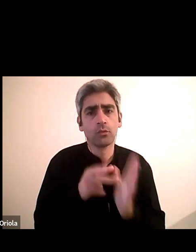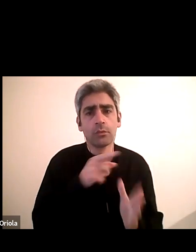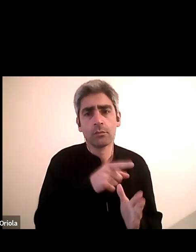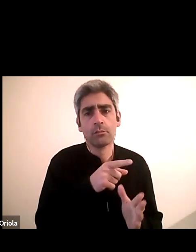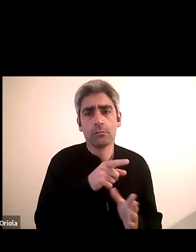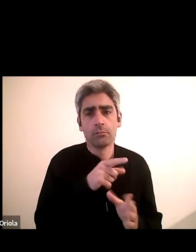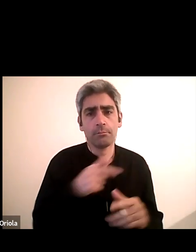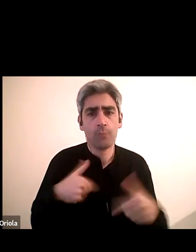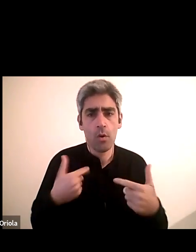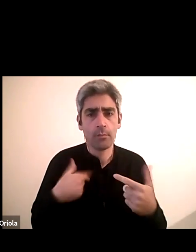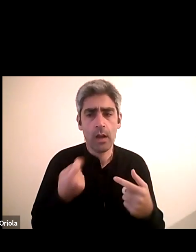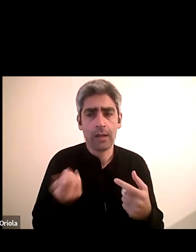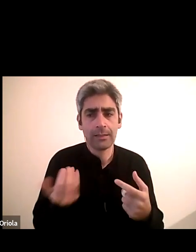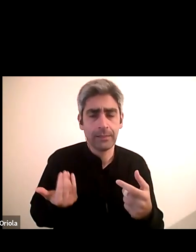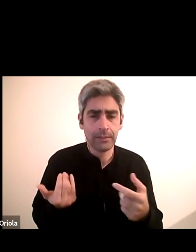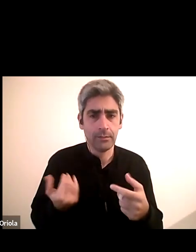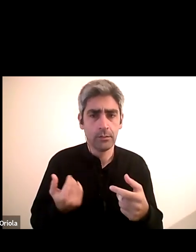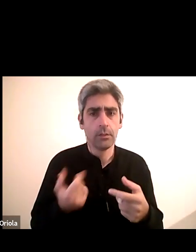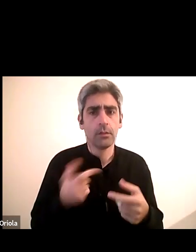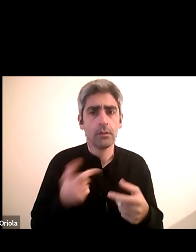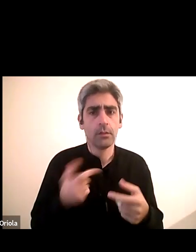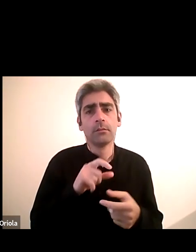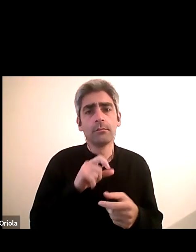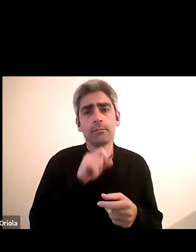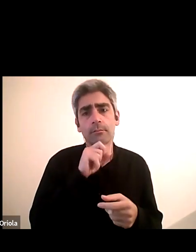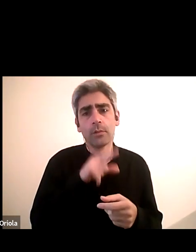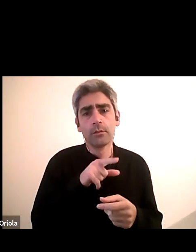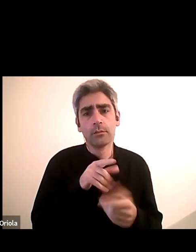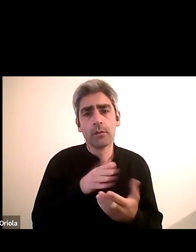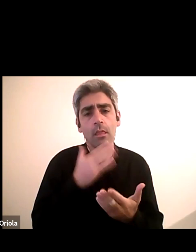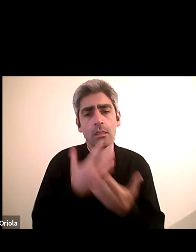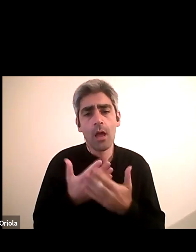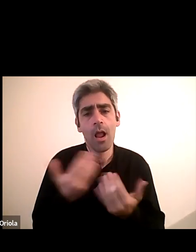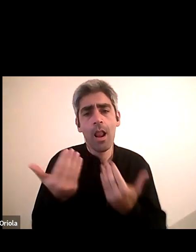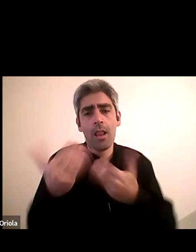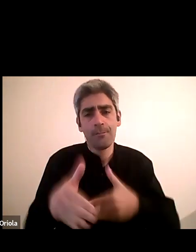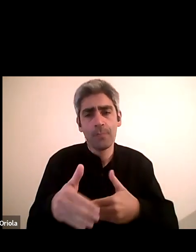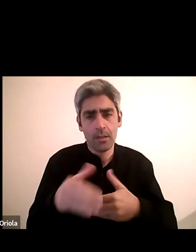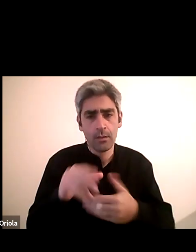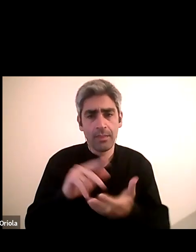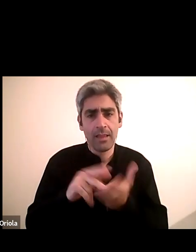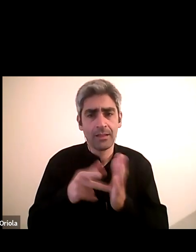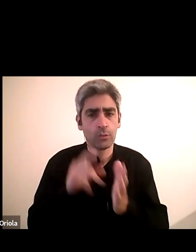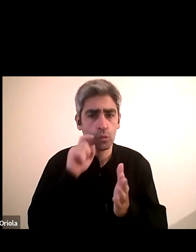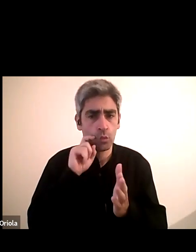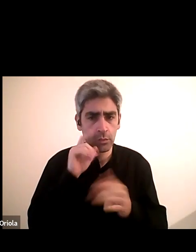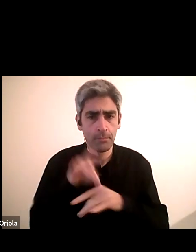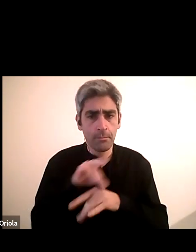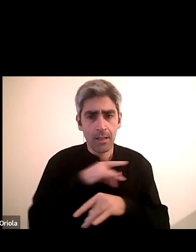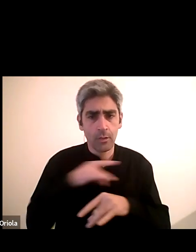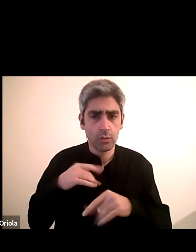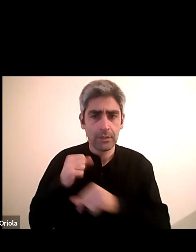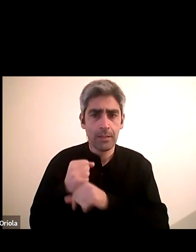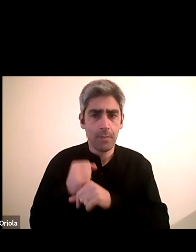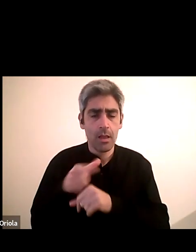são elas próprias recentes e isso limita muito a ação até dos técnicos de segurança e dos médicos do trabalho